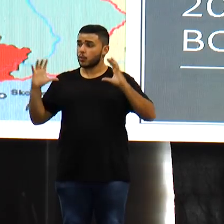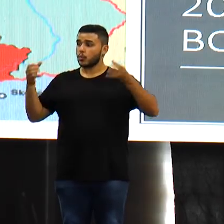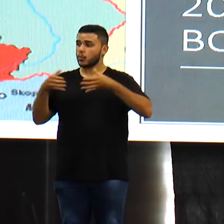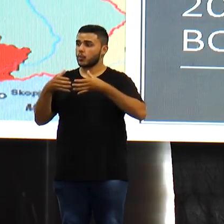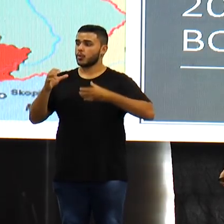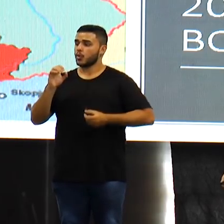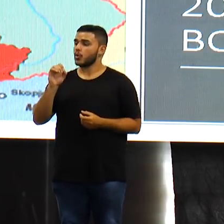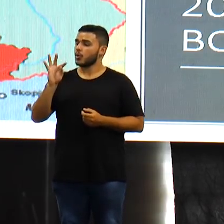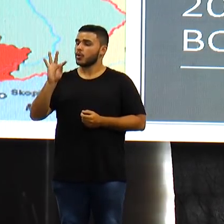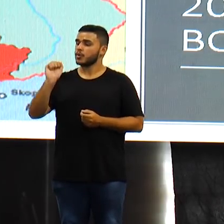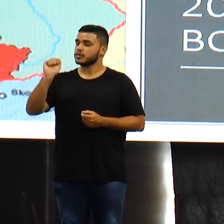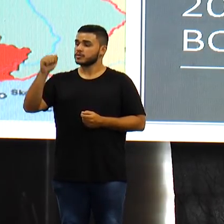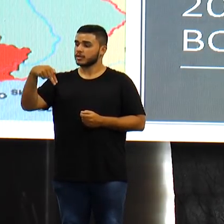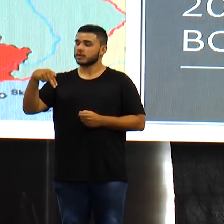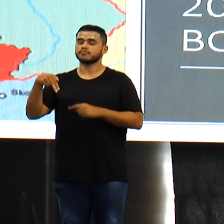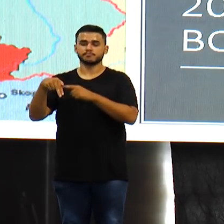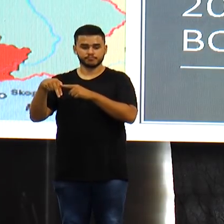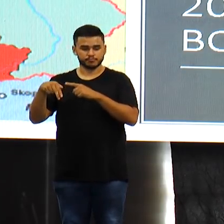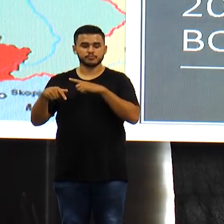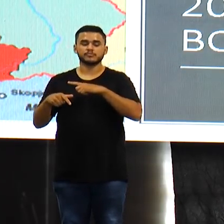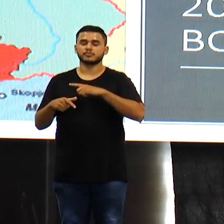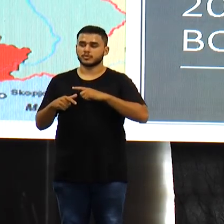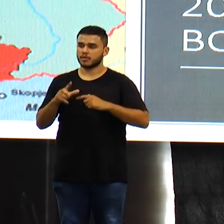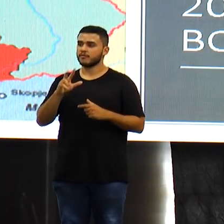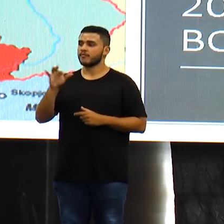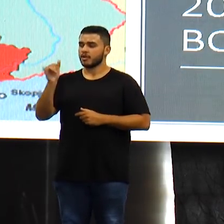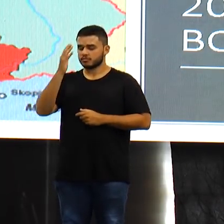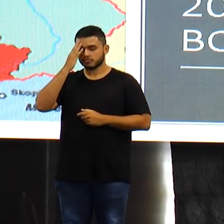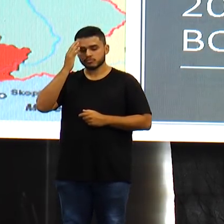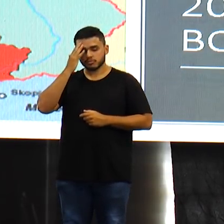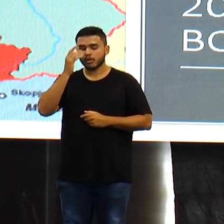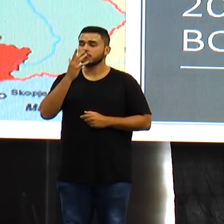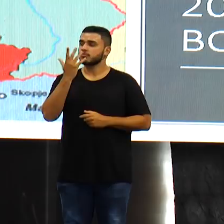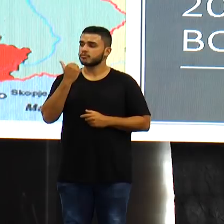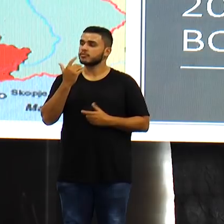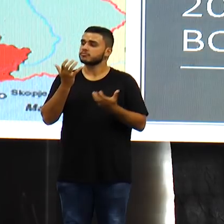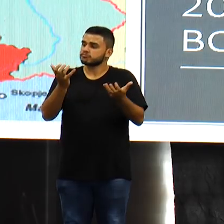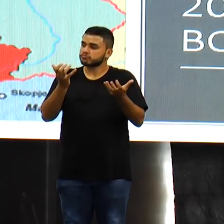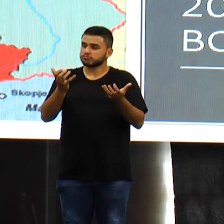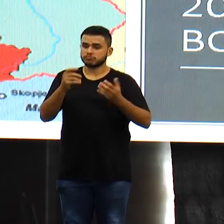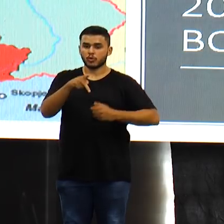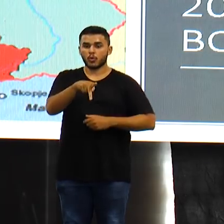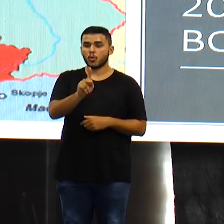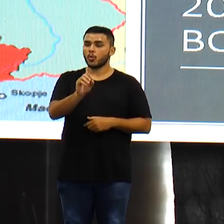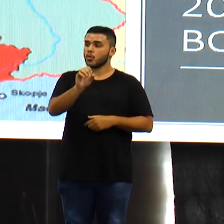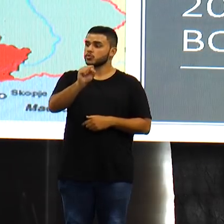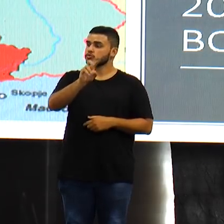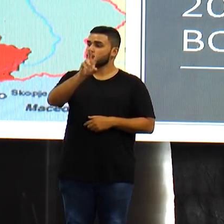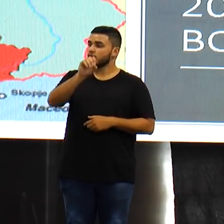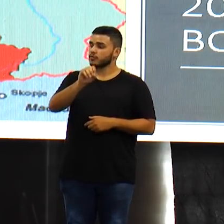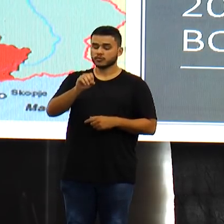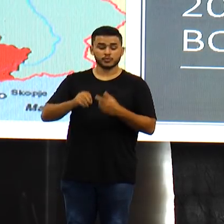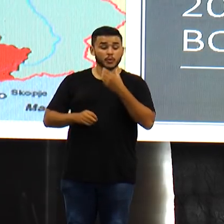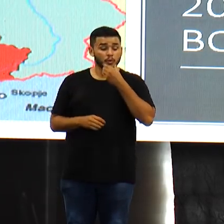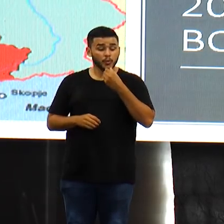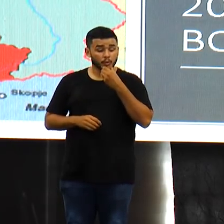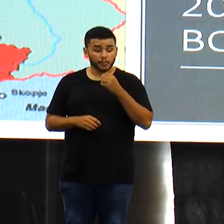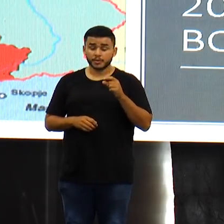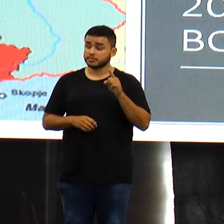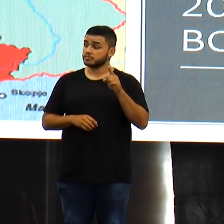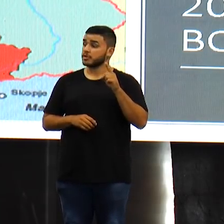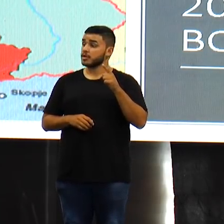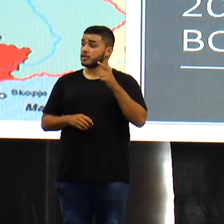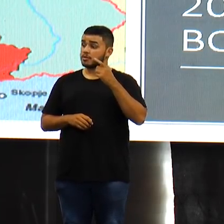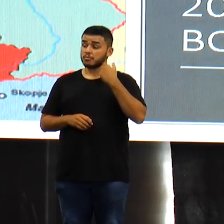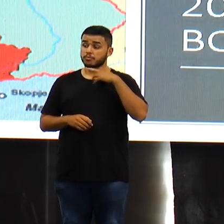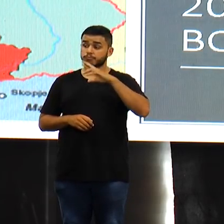Sim, pessoal, a OTAN vai intervir no conflito. Inclusive Slobodan Milosevic foi preso,